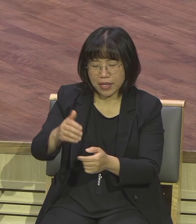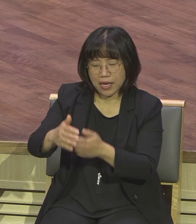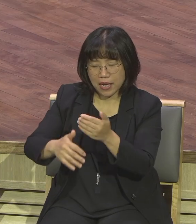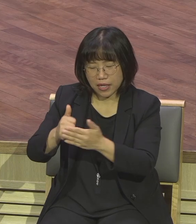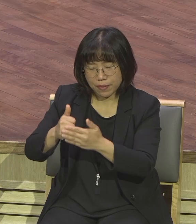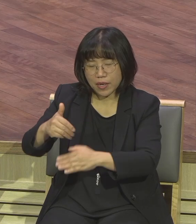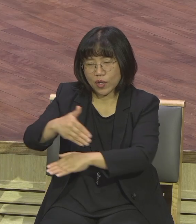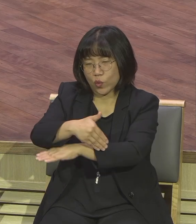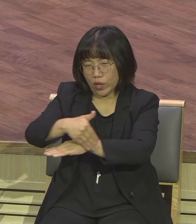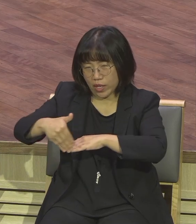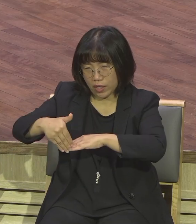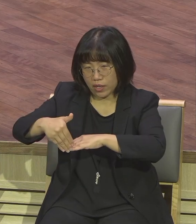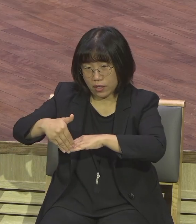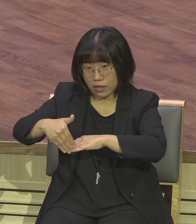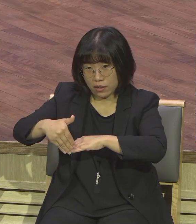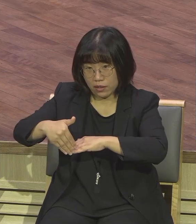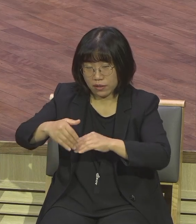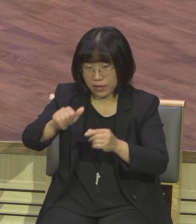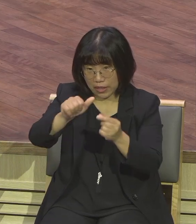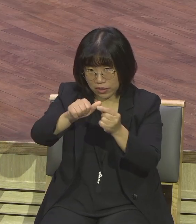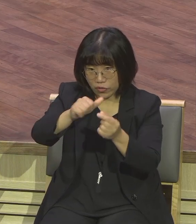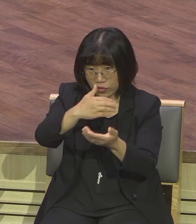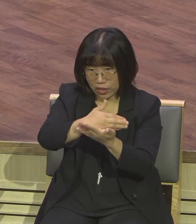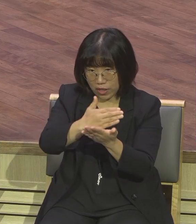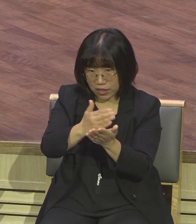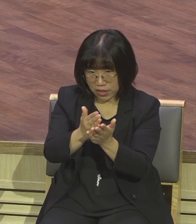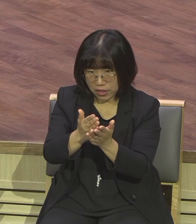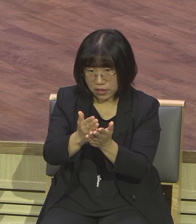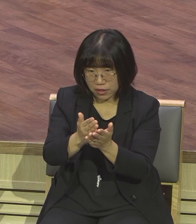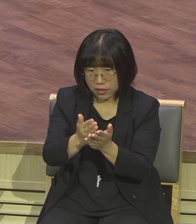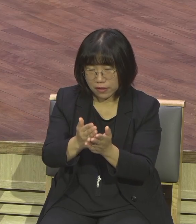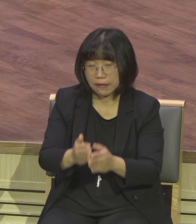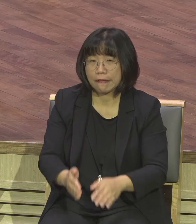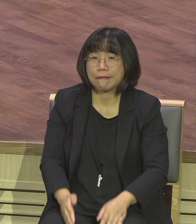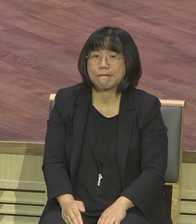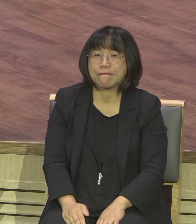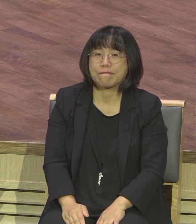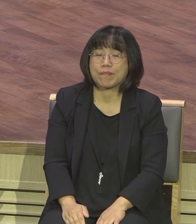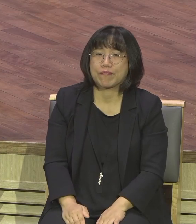계획. 요걸 봐야 돼요. 요 다섯 가지 눈.